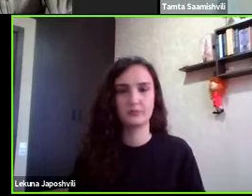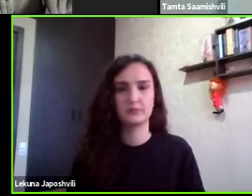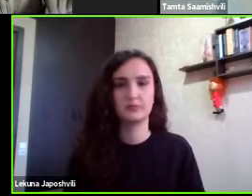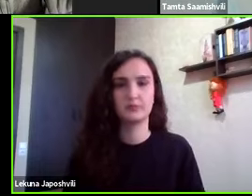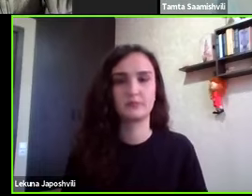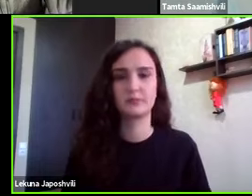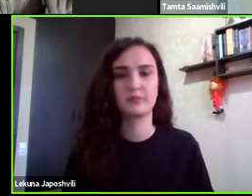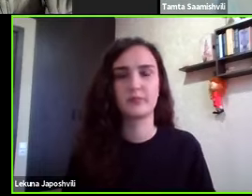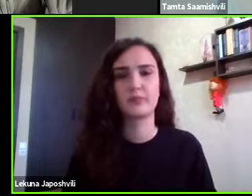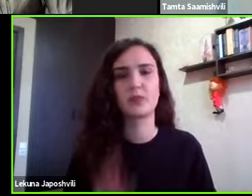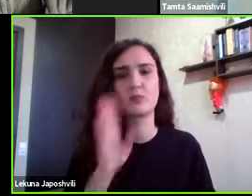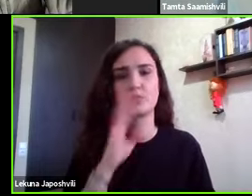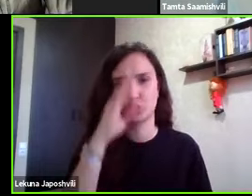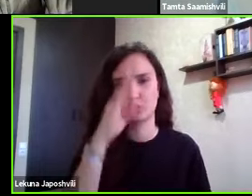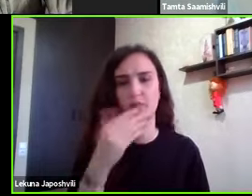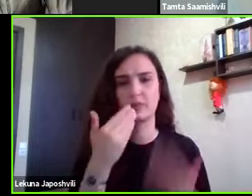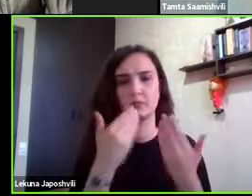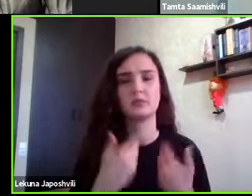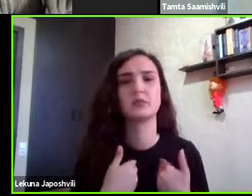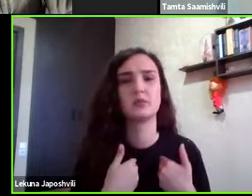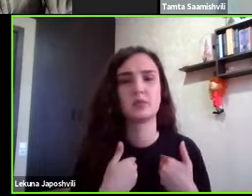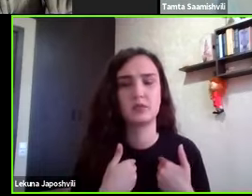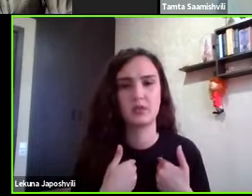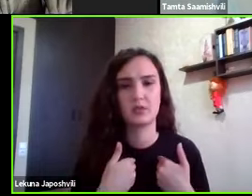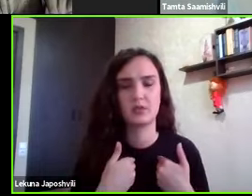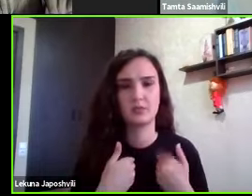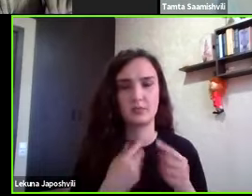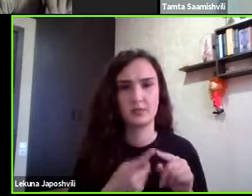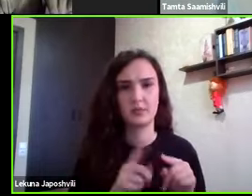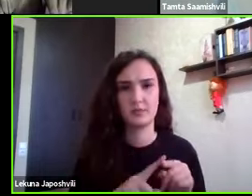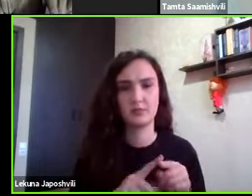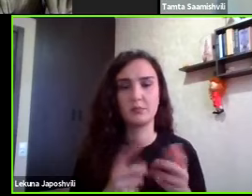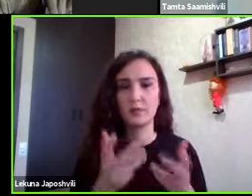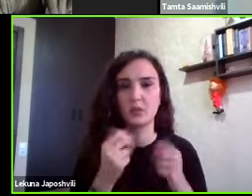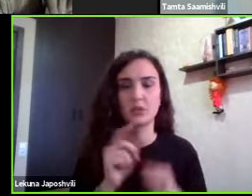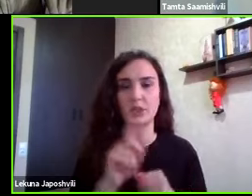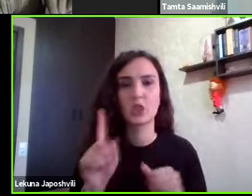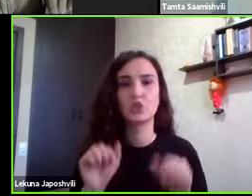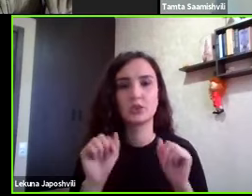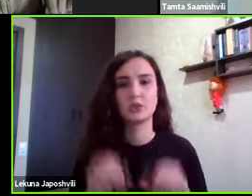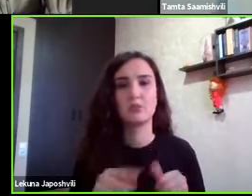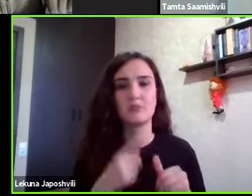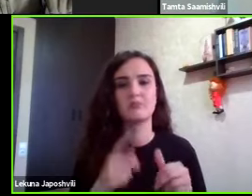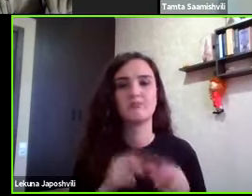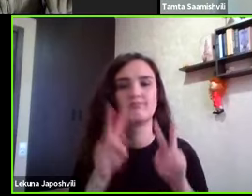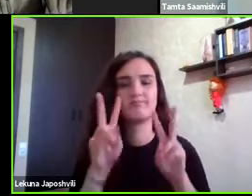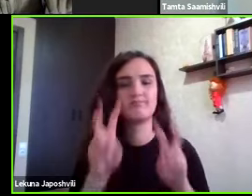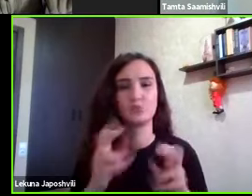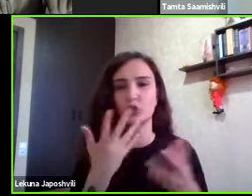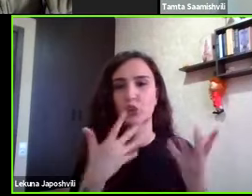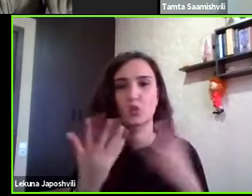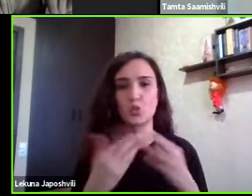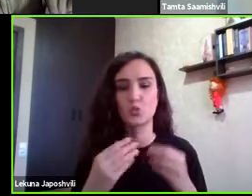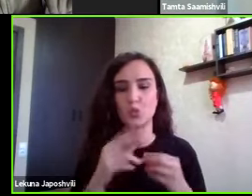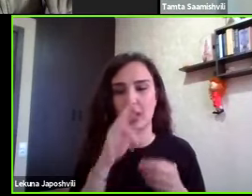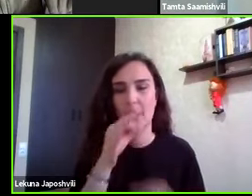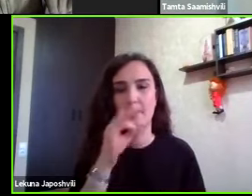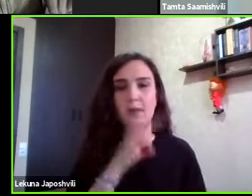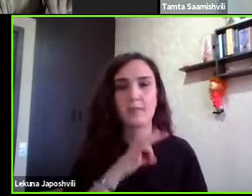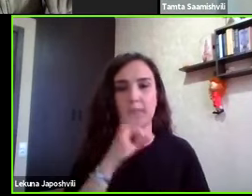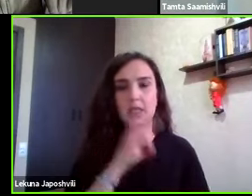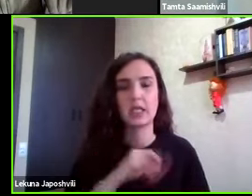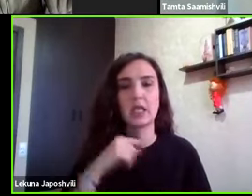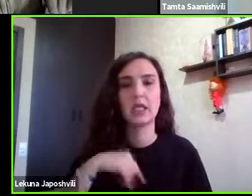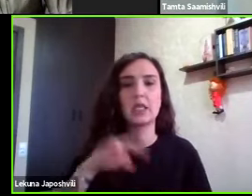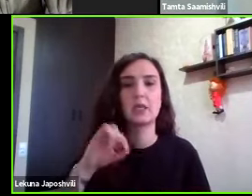მშობლები გვეკითხებიან, რომ აბა რა შემთხვევაში შეიძლება მივიღოთ ეგრეთ წოდებული ჯადოსნური აბები, რომლებიც